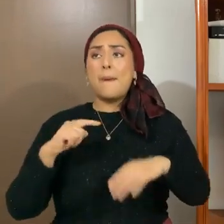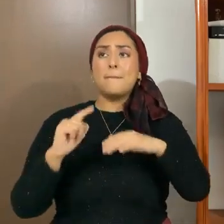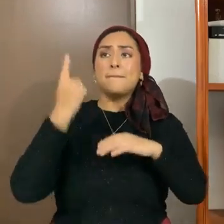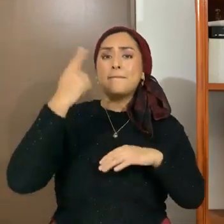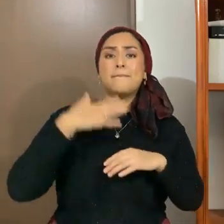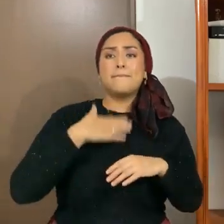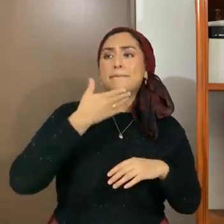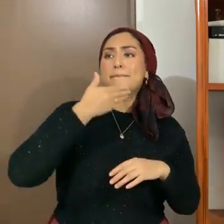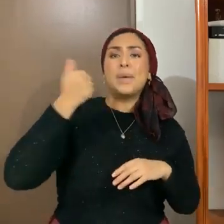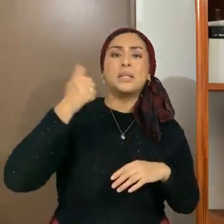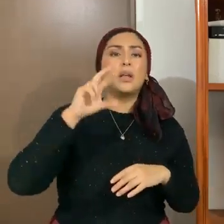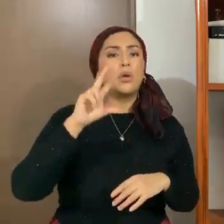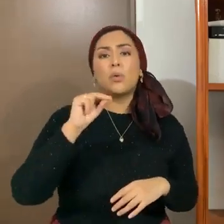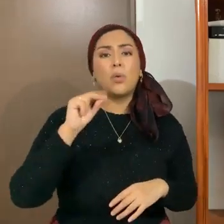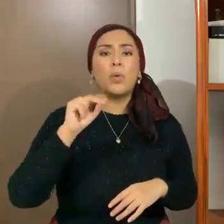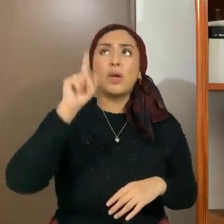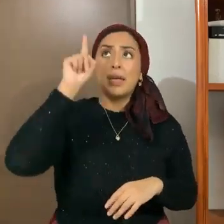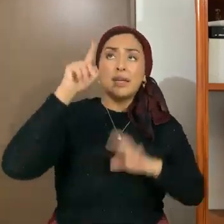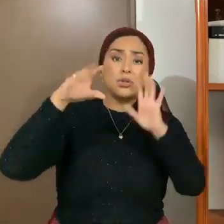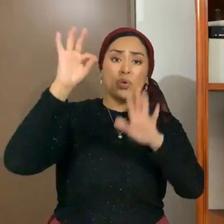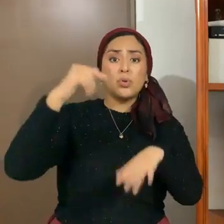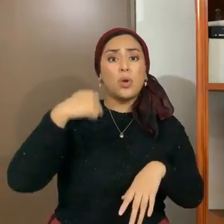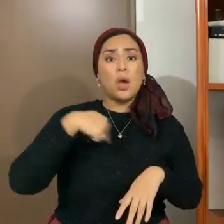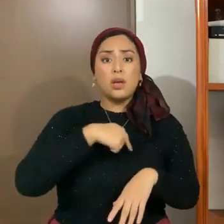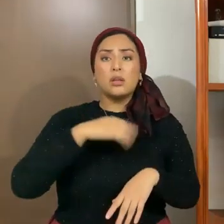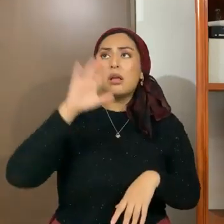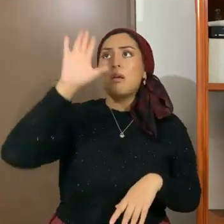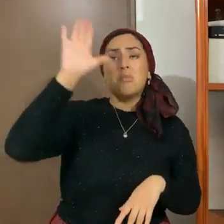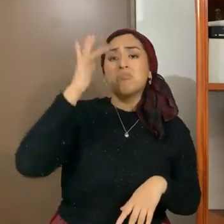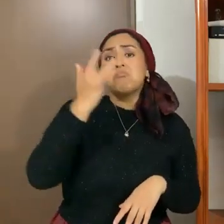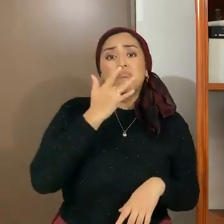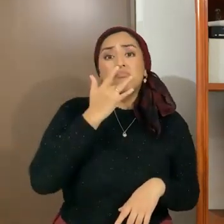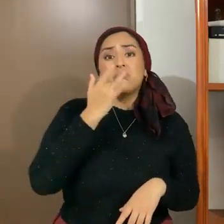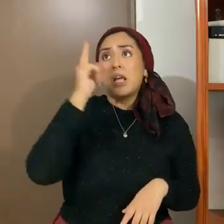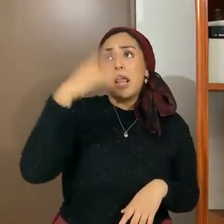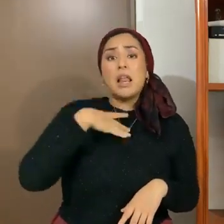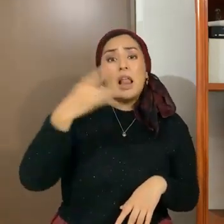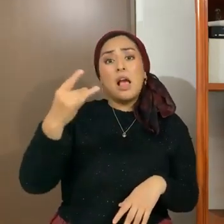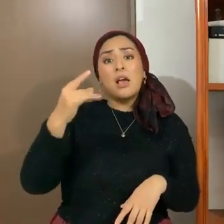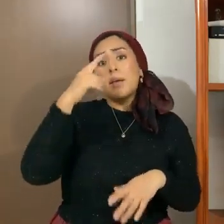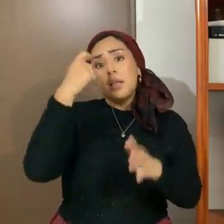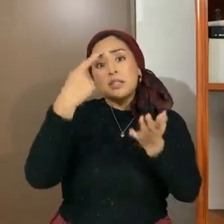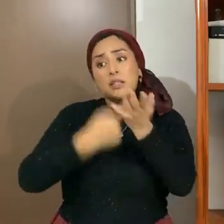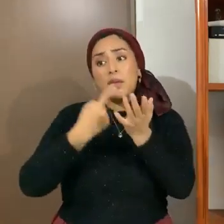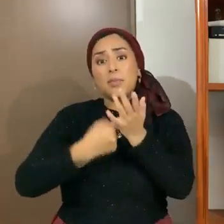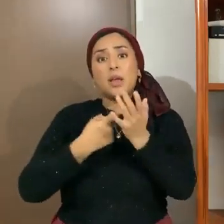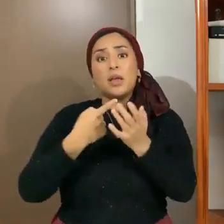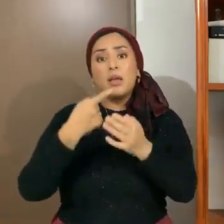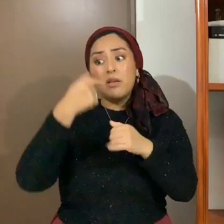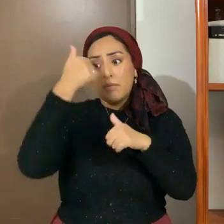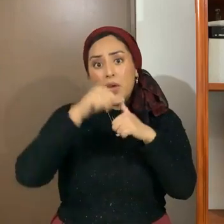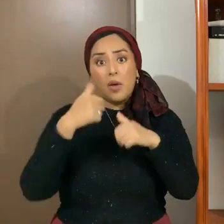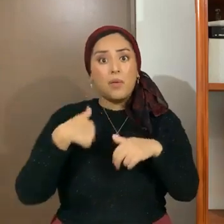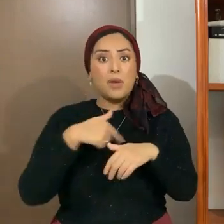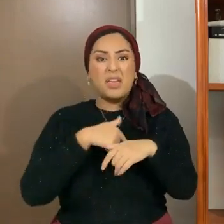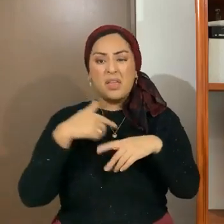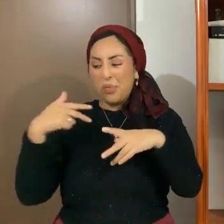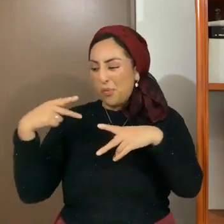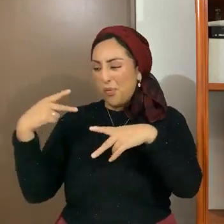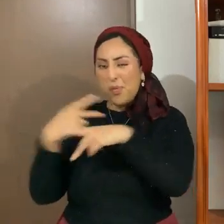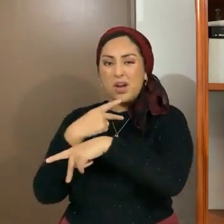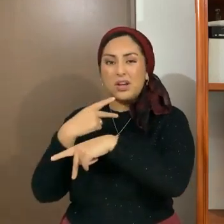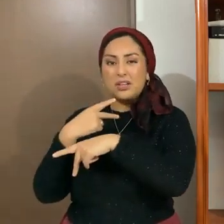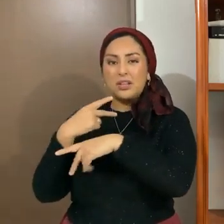mejor para algo. No, Él nos escogió porque así le plació. Porque a veces éramos lo vil, como lo dice aquí, y lo vil